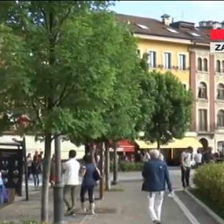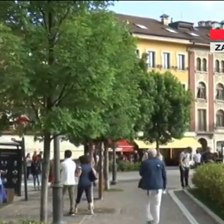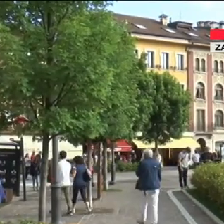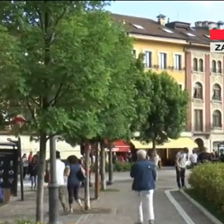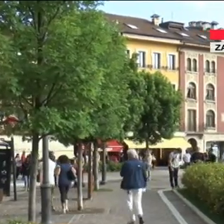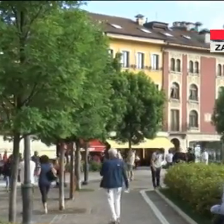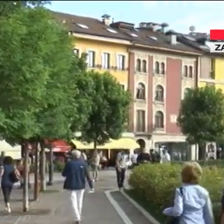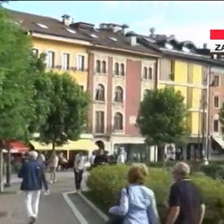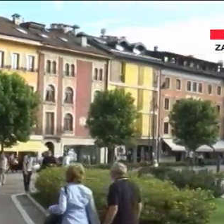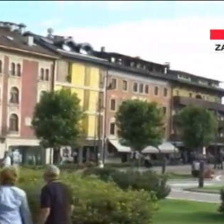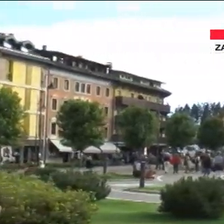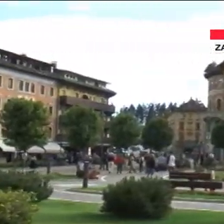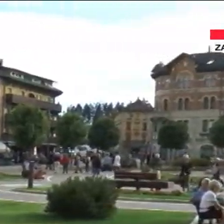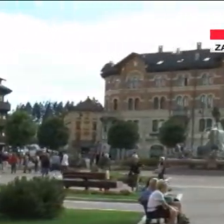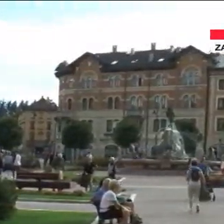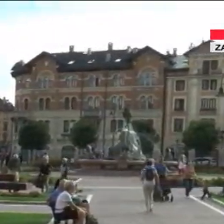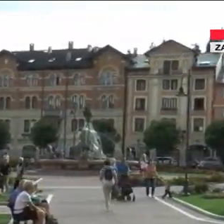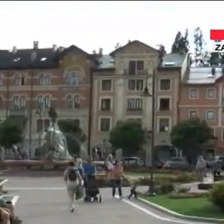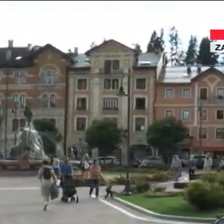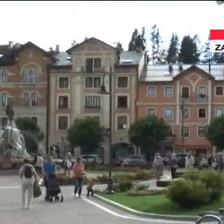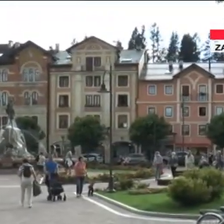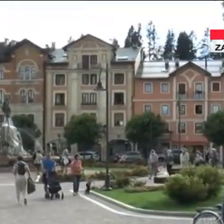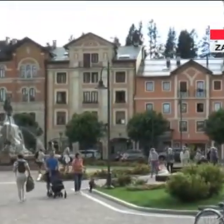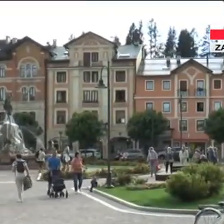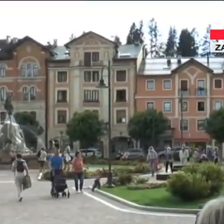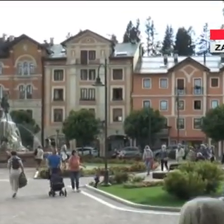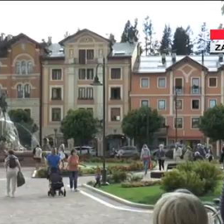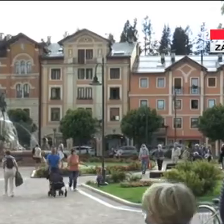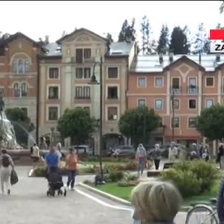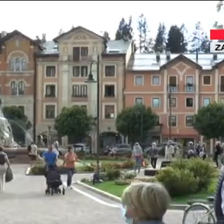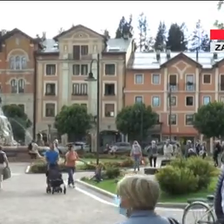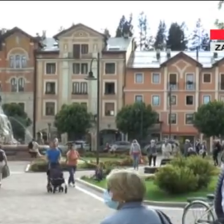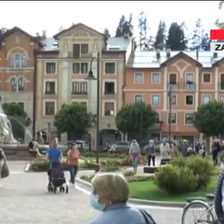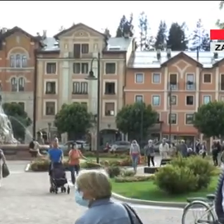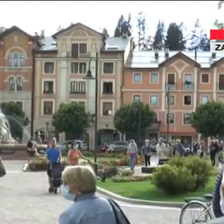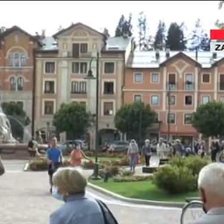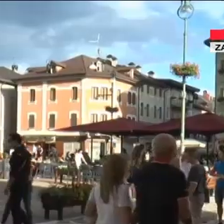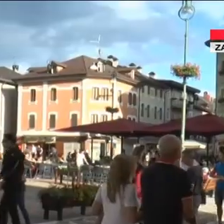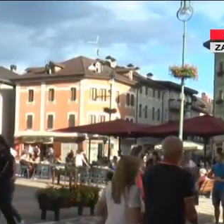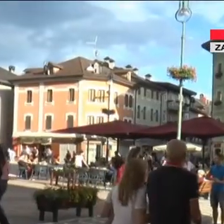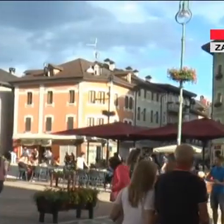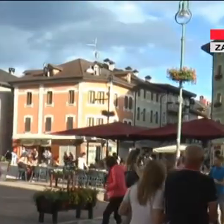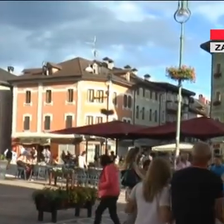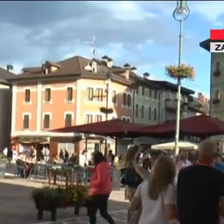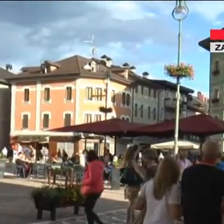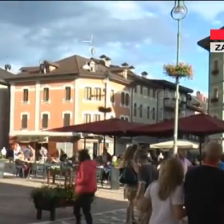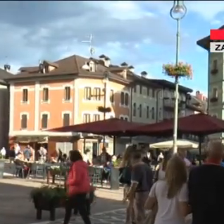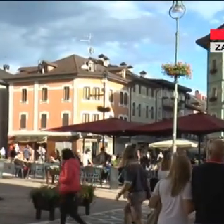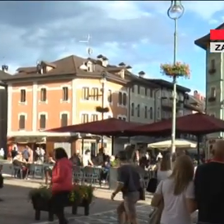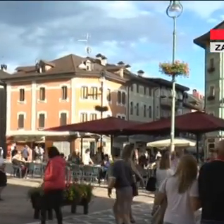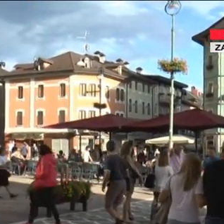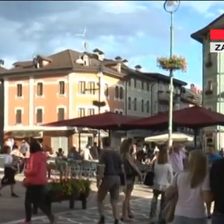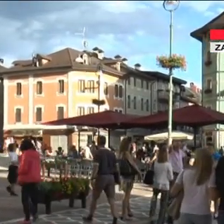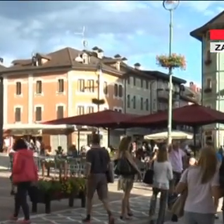moltissime persone a camminare negli immensi boschi dell'altopiano o a raggiungere le aree meno frequentate. Anche i paesi e le contrade, date le temperature quasi